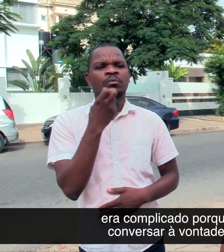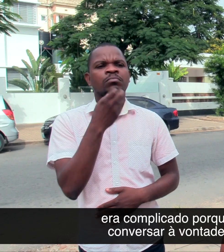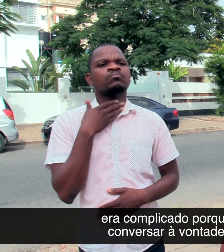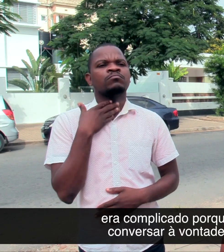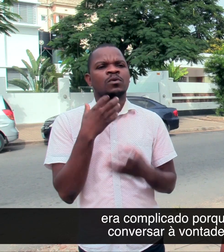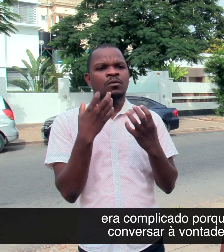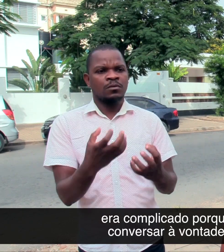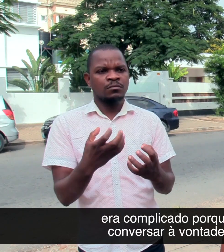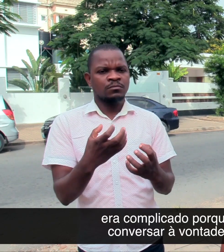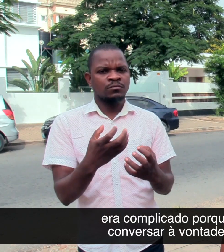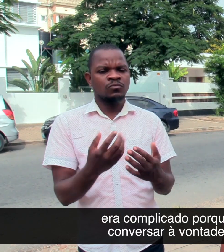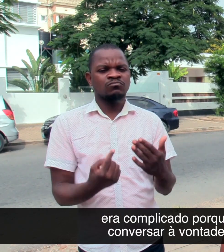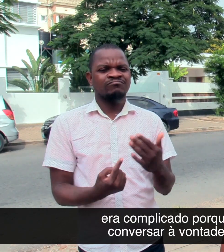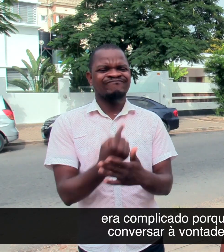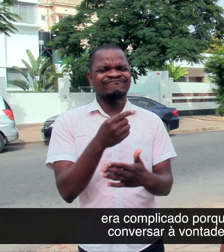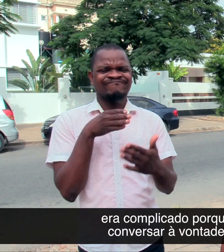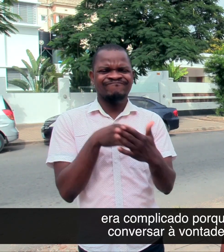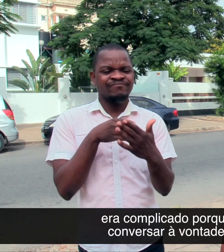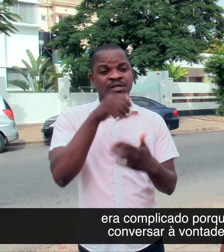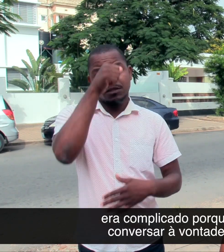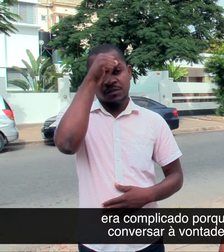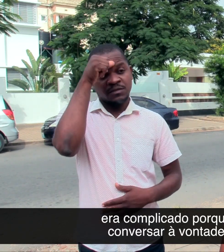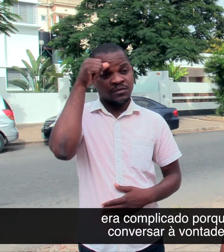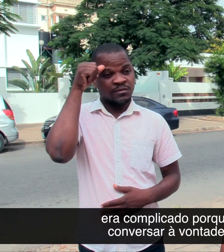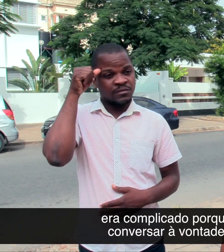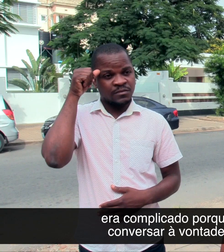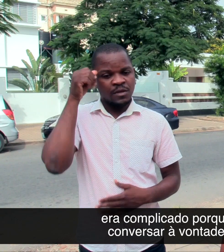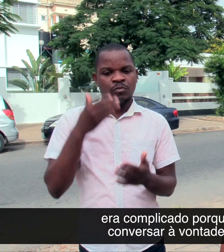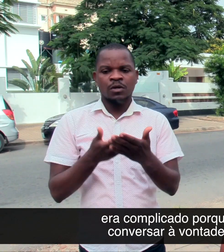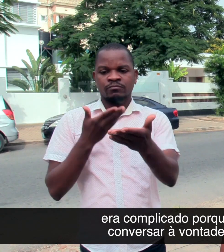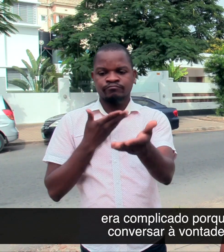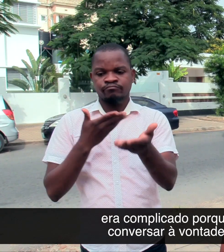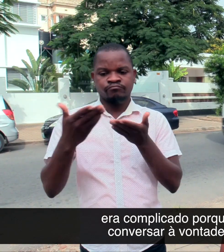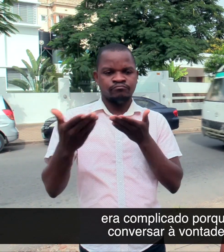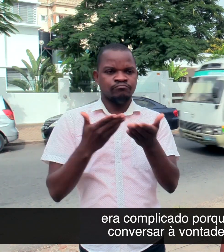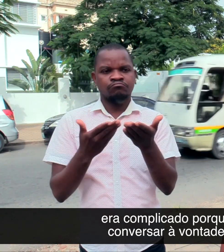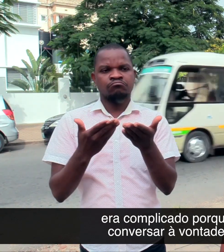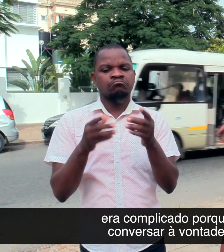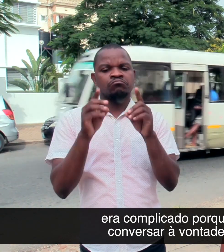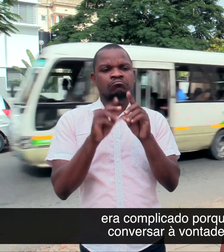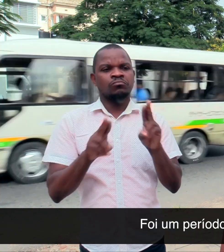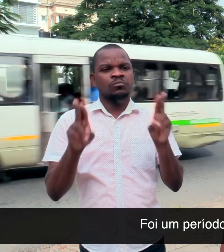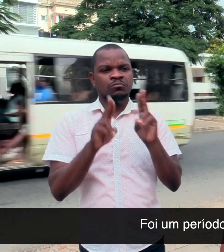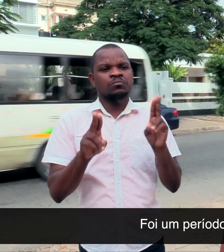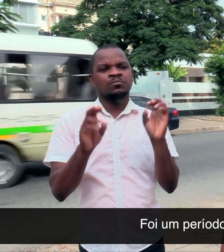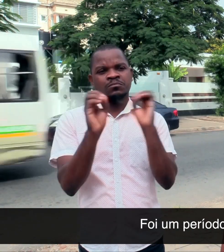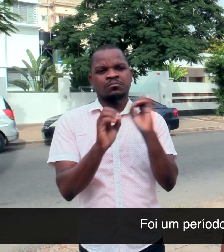era complicado porque já não podíamos conversar assim à vontade por muito tempo.